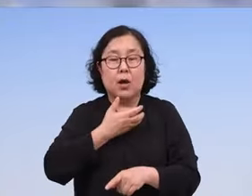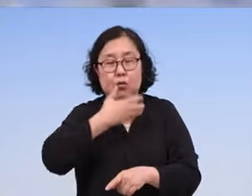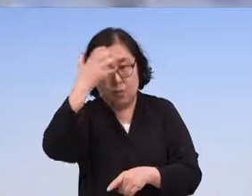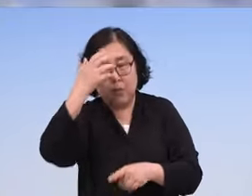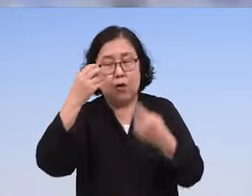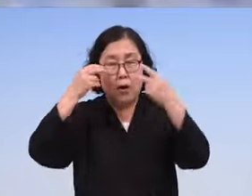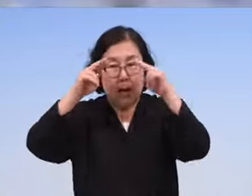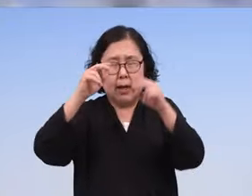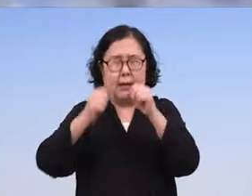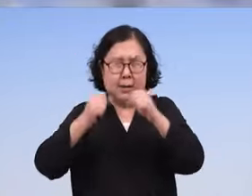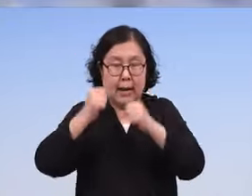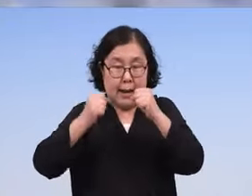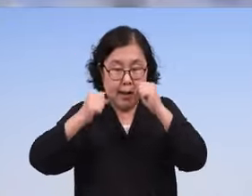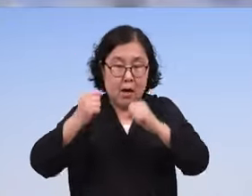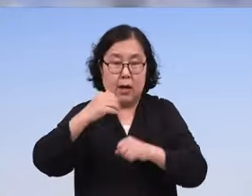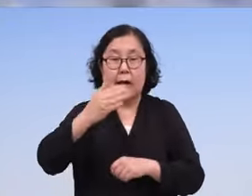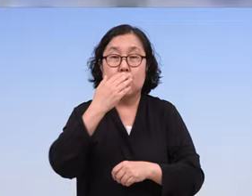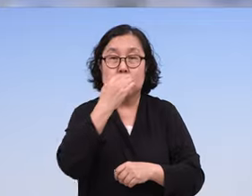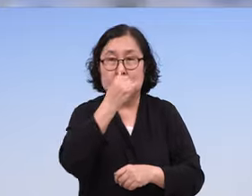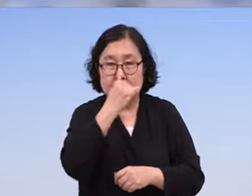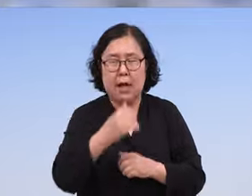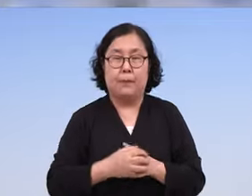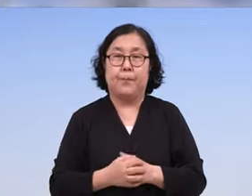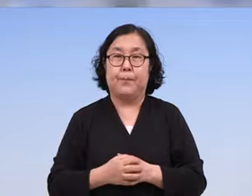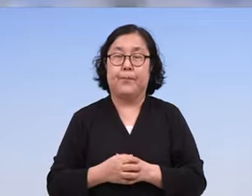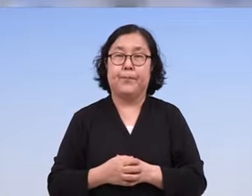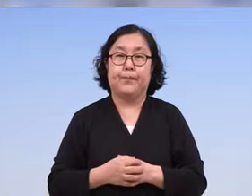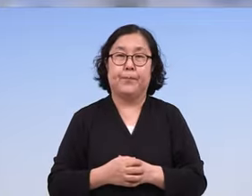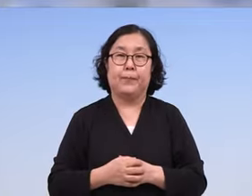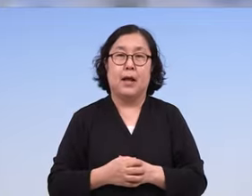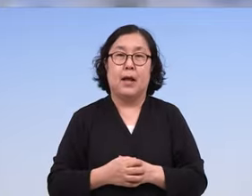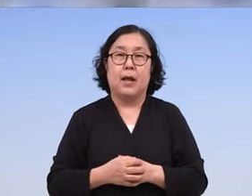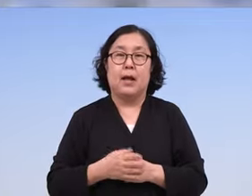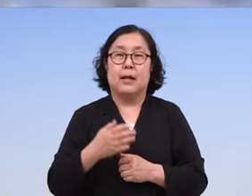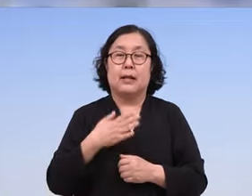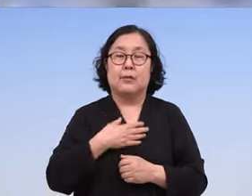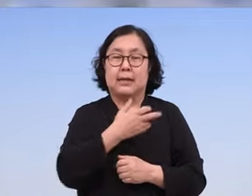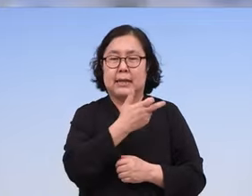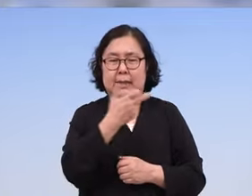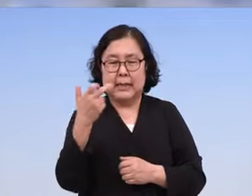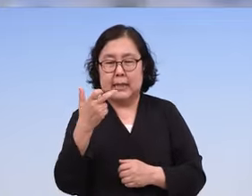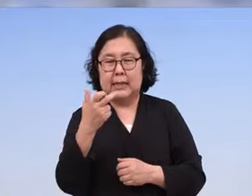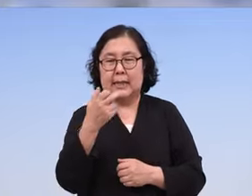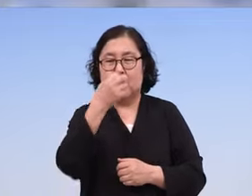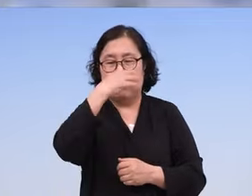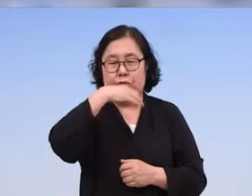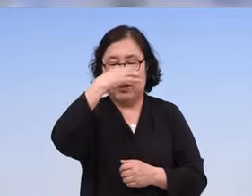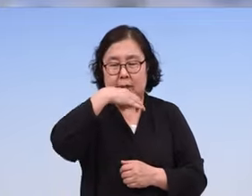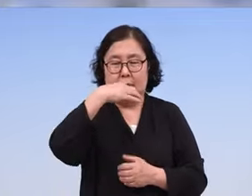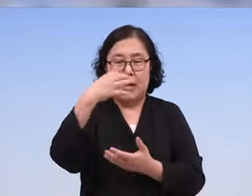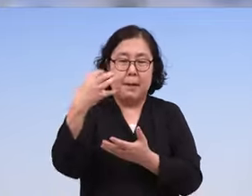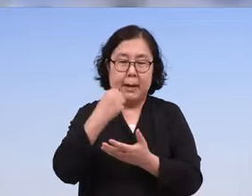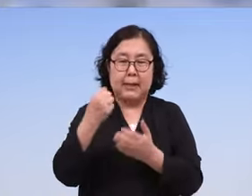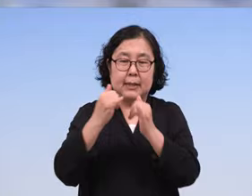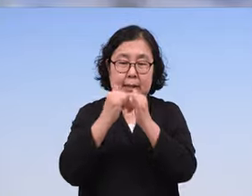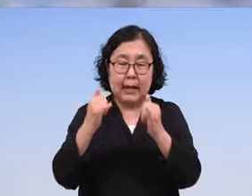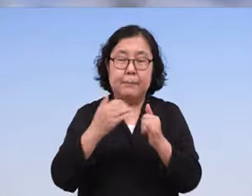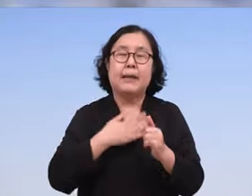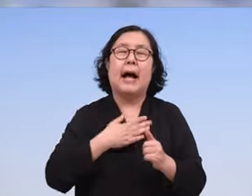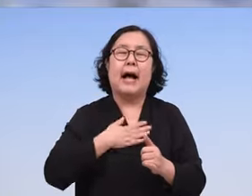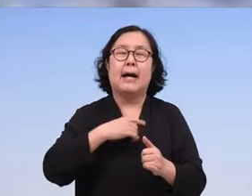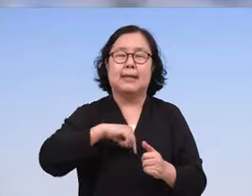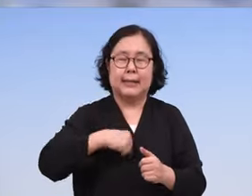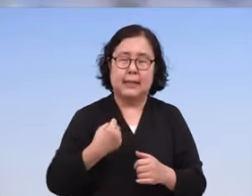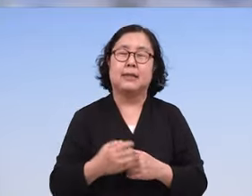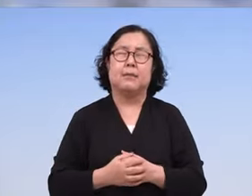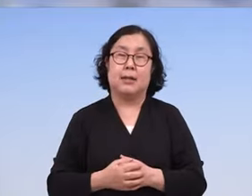여전히 꿈을 가지고 달려가도록. 그래서 그 강력한 수혜자가 바로 나 자신이라는 걸 알았습니다.